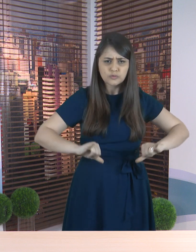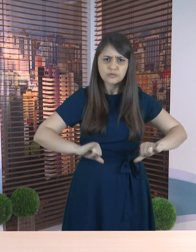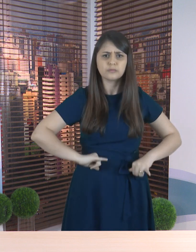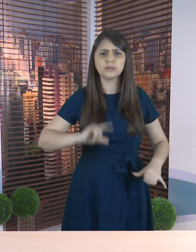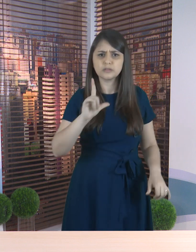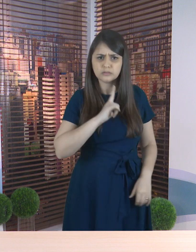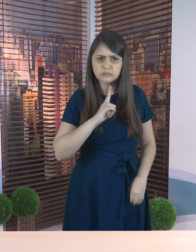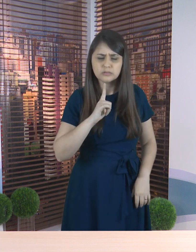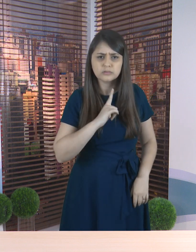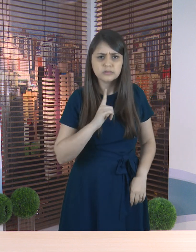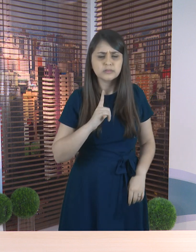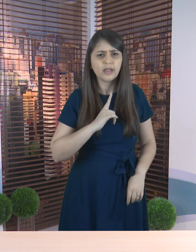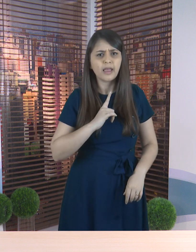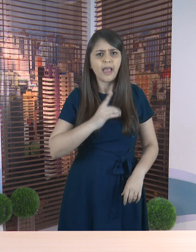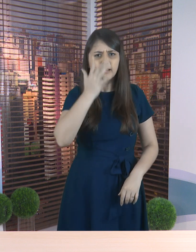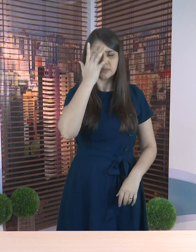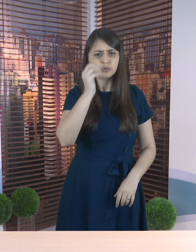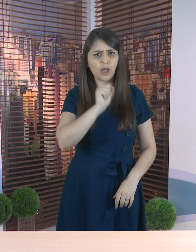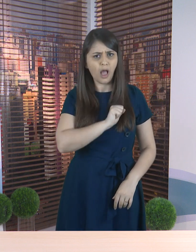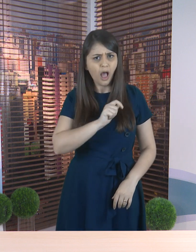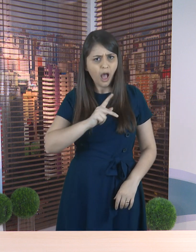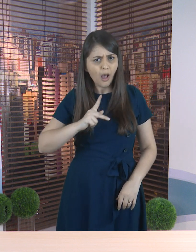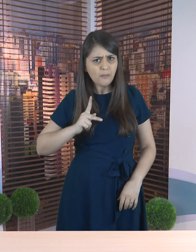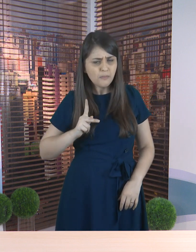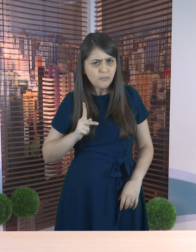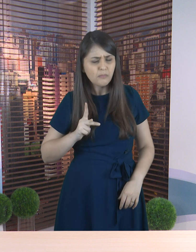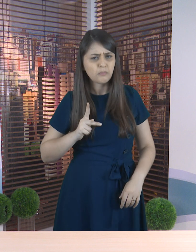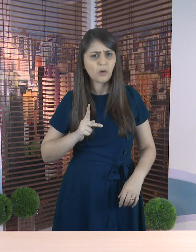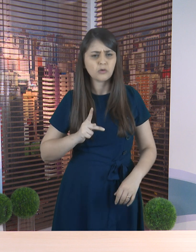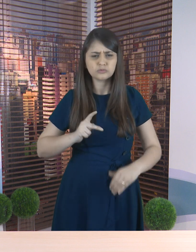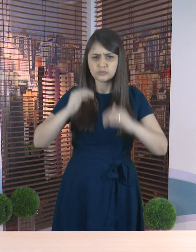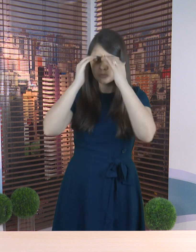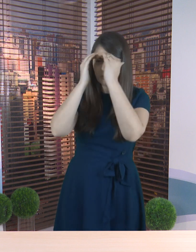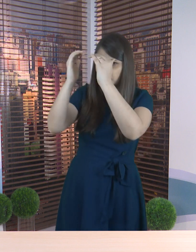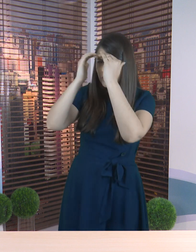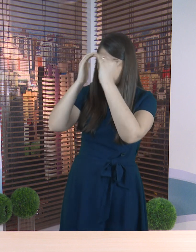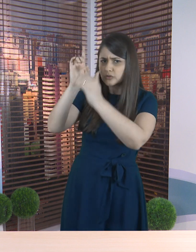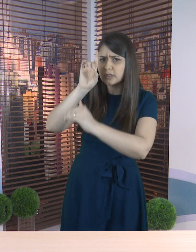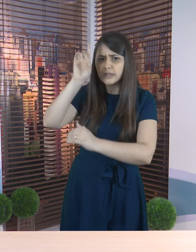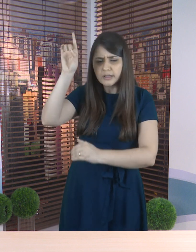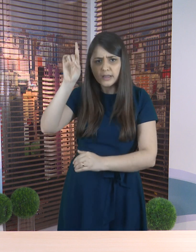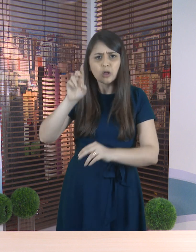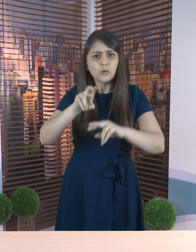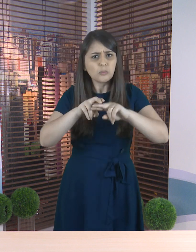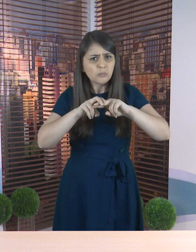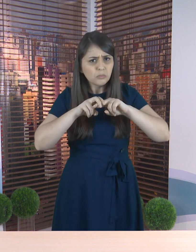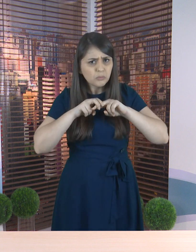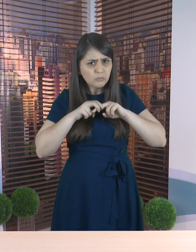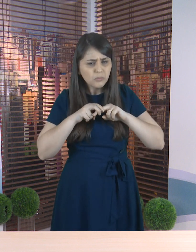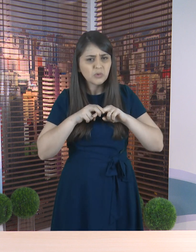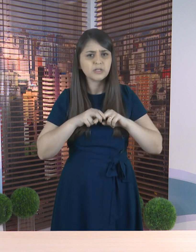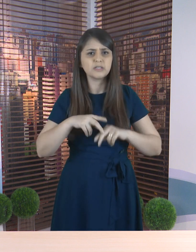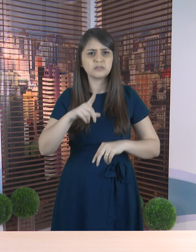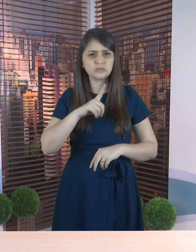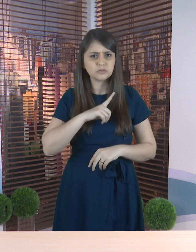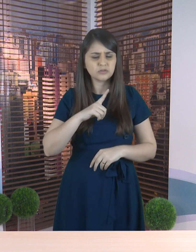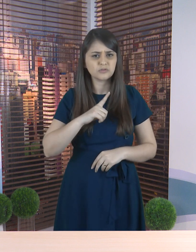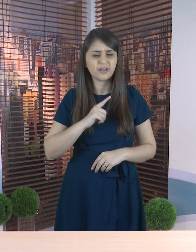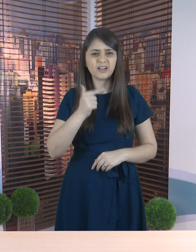isso padeceram duras perseguições. Durante os primeiros séculos da igreja, os cristãos eram duramente